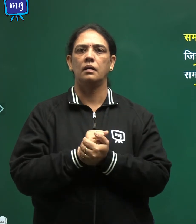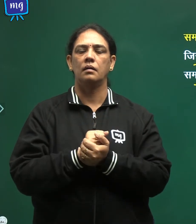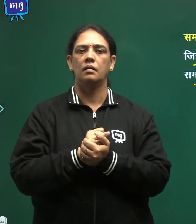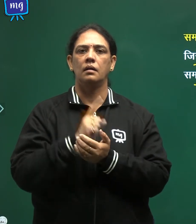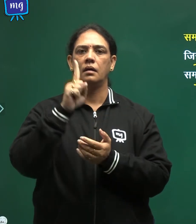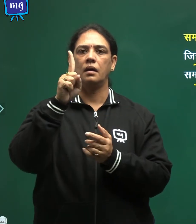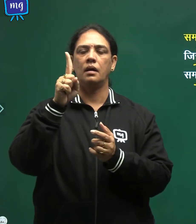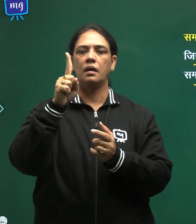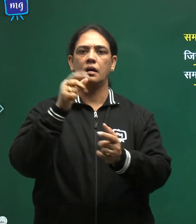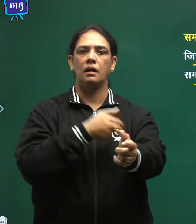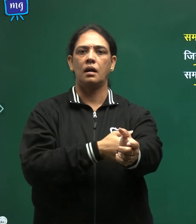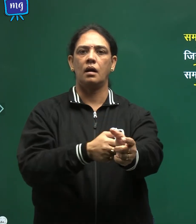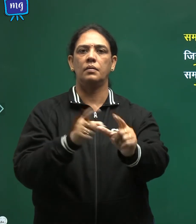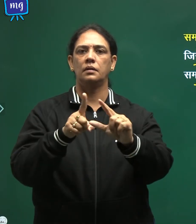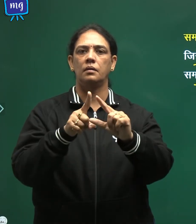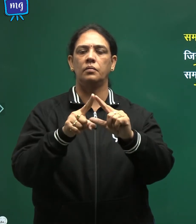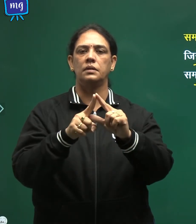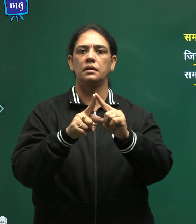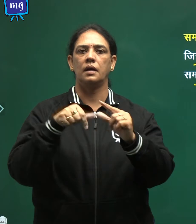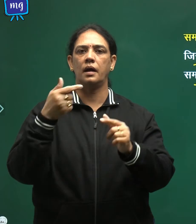एक समकोण त्रिभुज है।